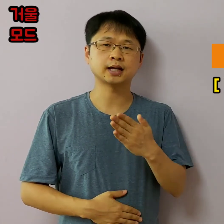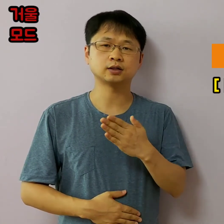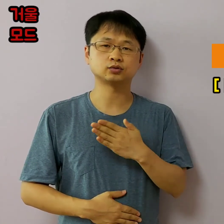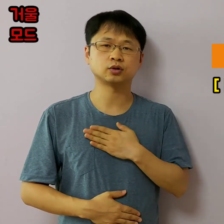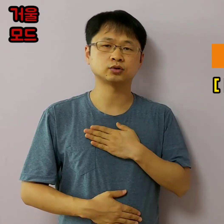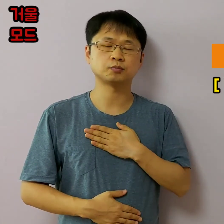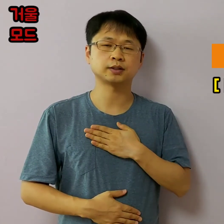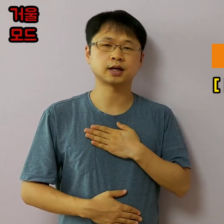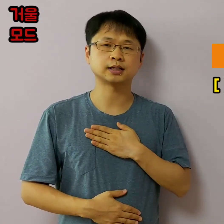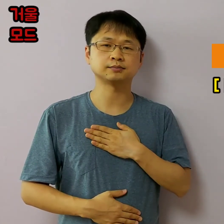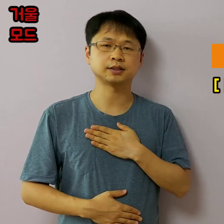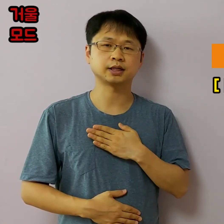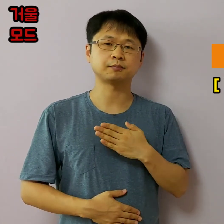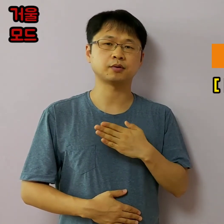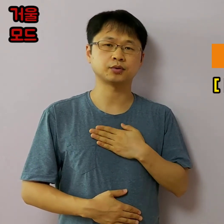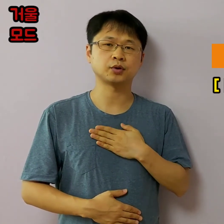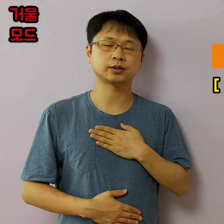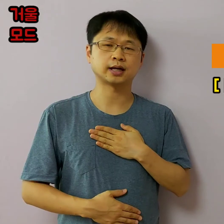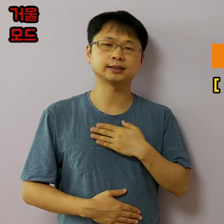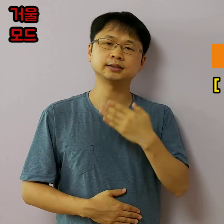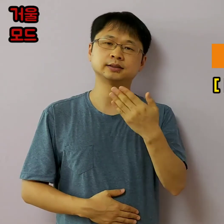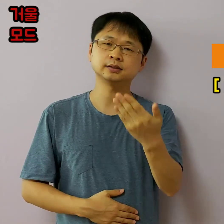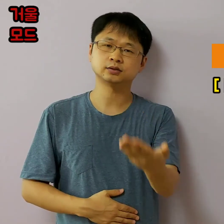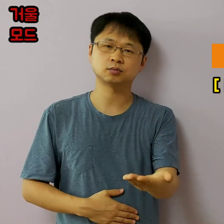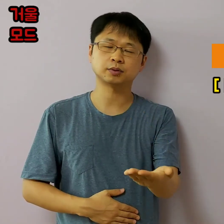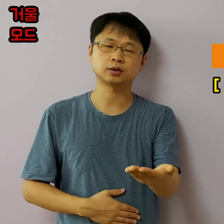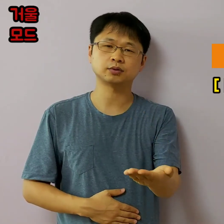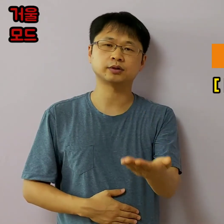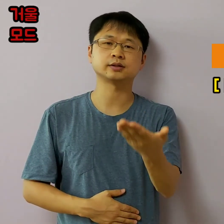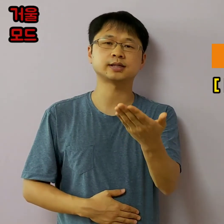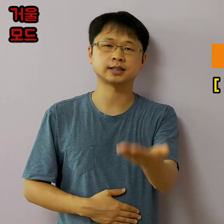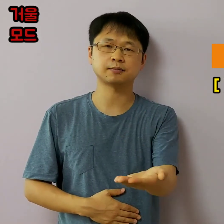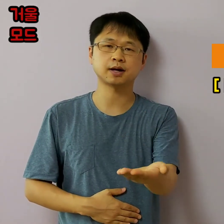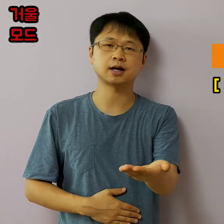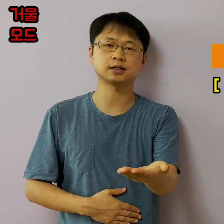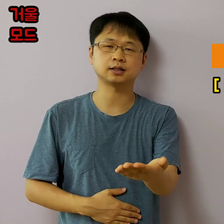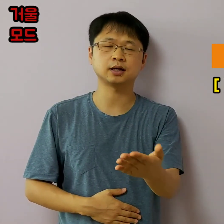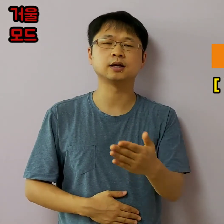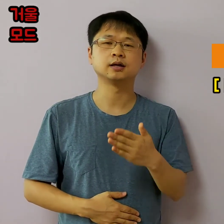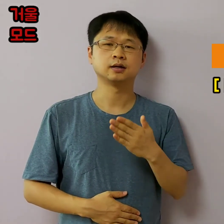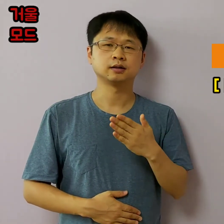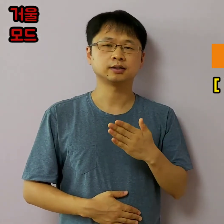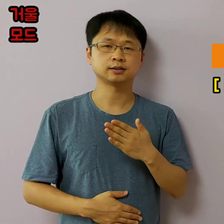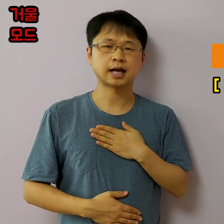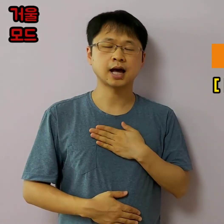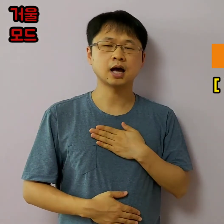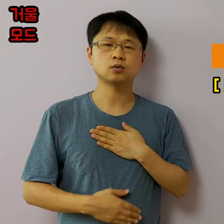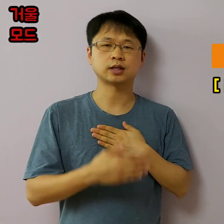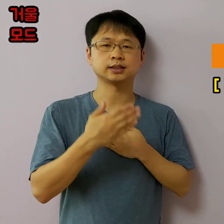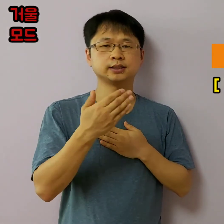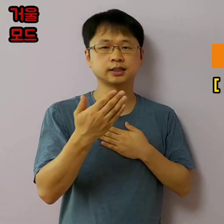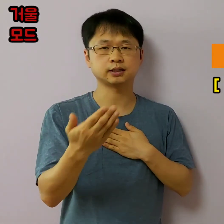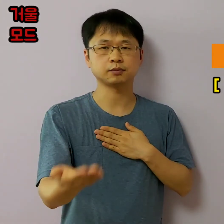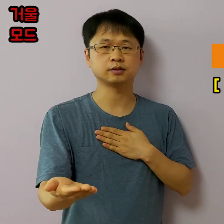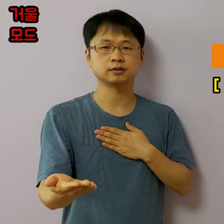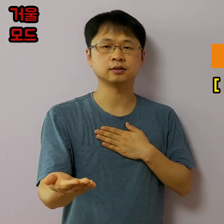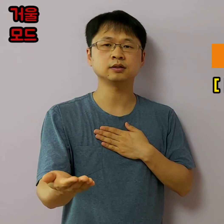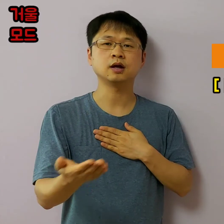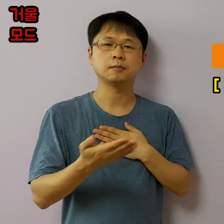나라는 수어 손바닥 가슴에 대기 배웠고요. 당신은 손바닥 위로 해서 상대방 가리키기 여기서 나하고 당신을 했기 때문에 여기는